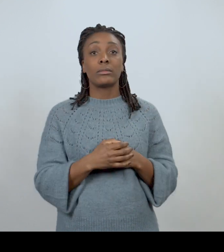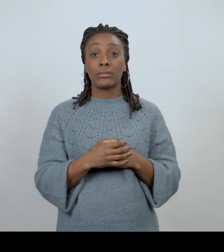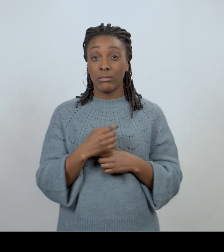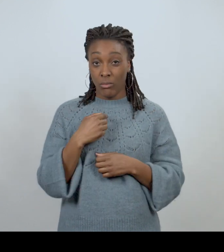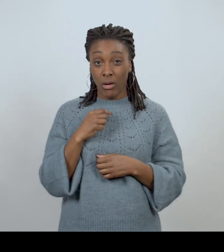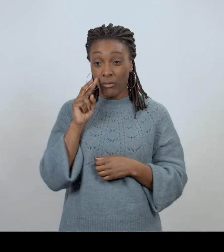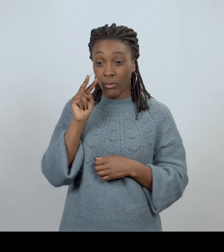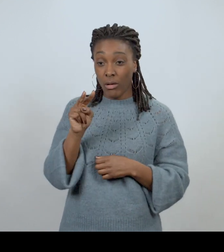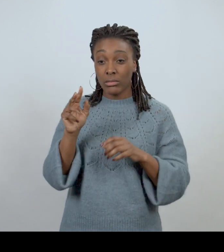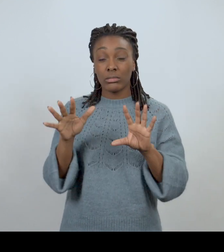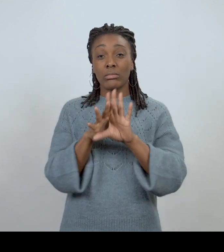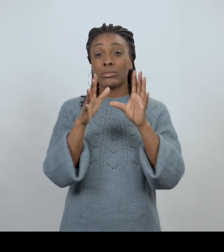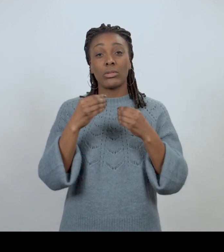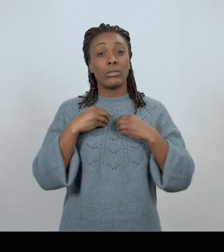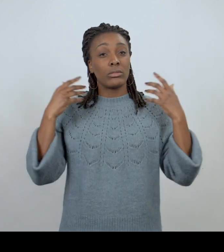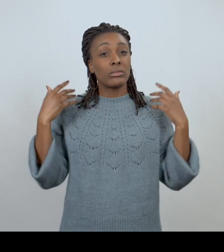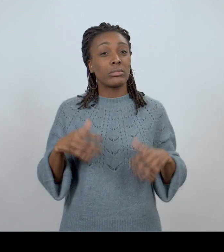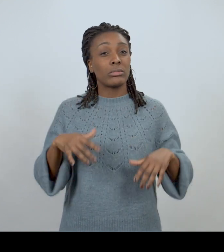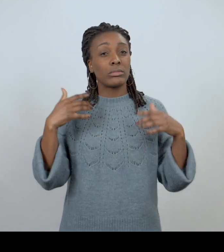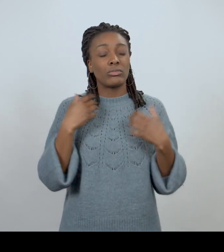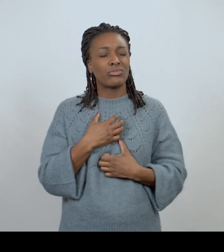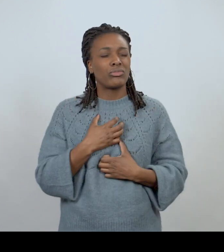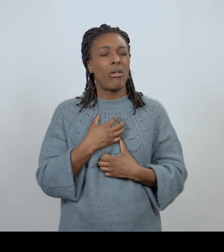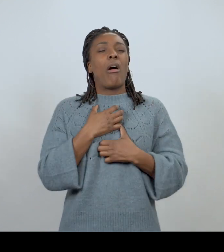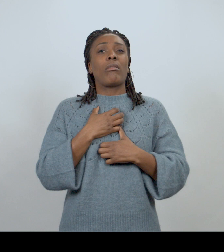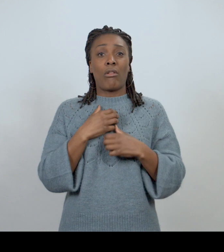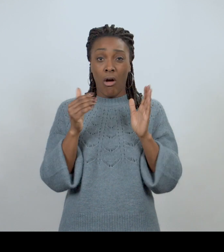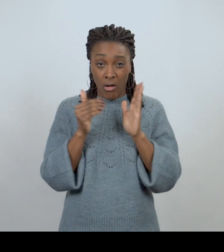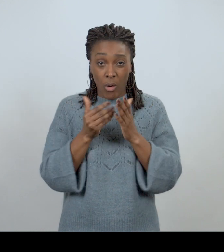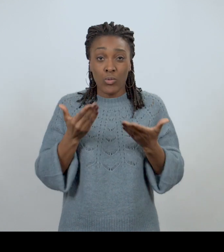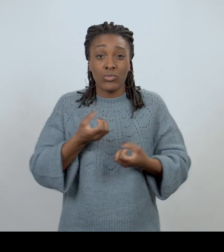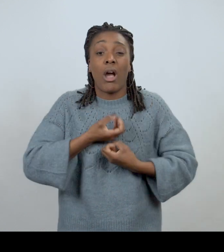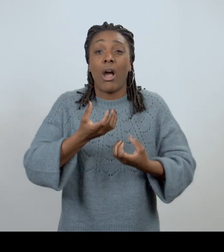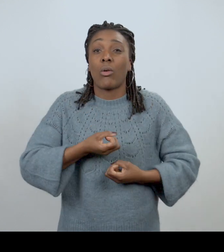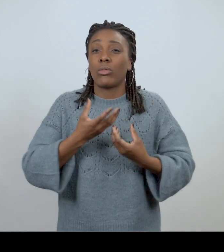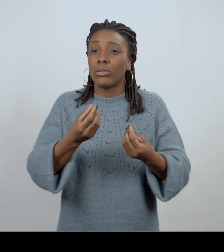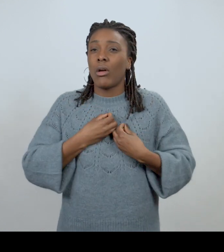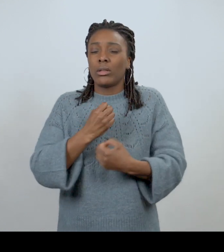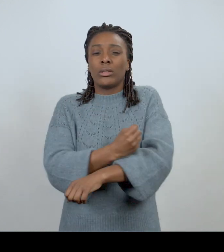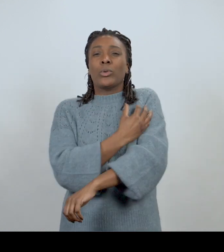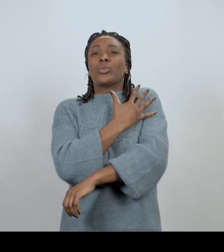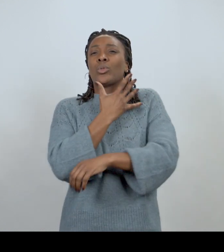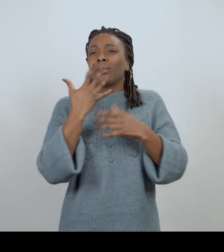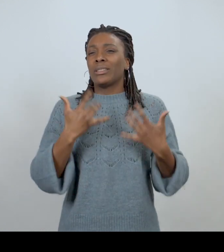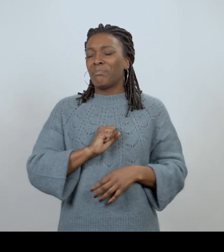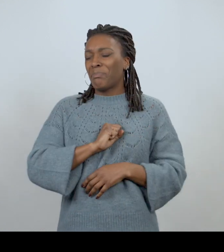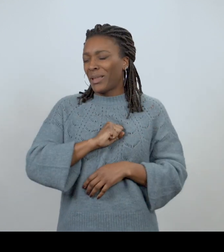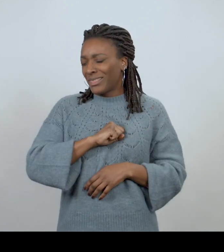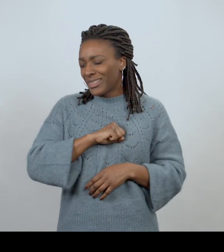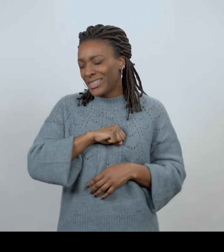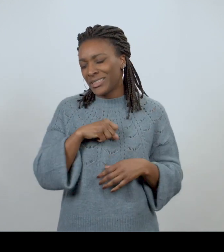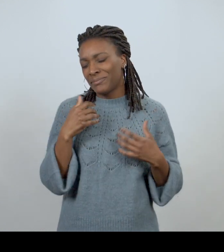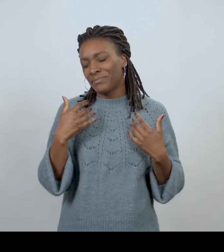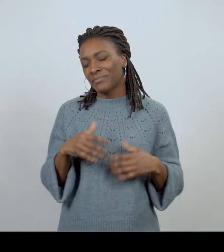bouleversé. Et c'est encore le cas lorsque je la partage avec vous aujourd'hui, a conclu